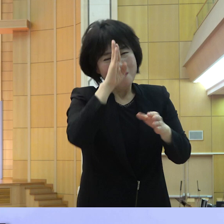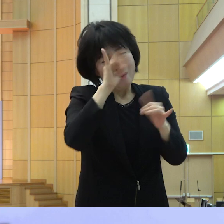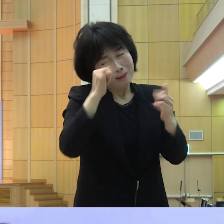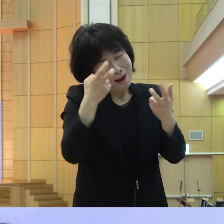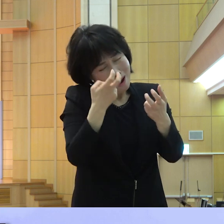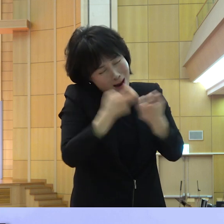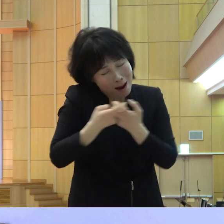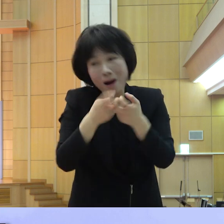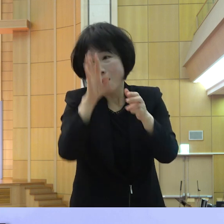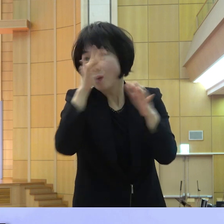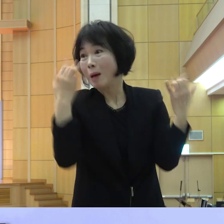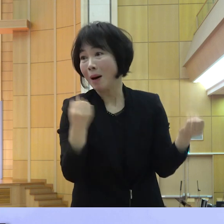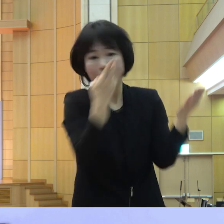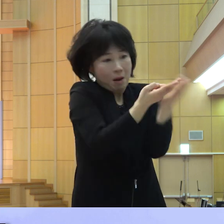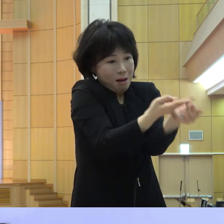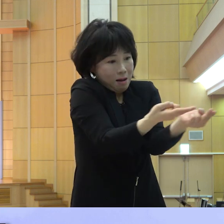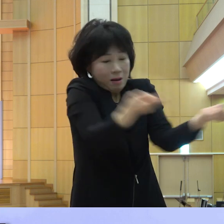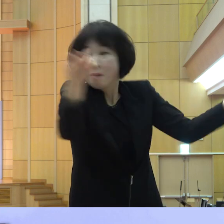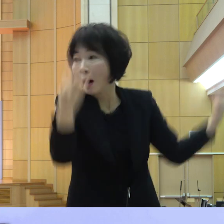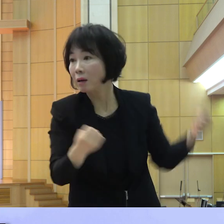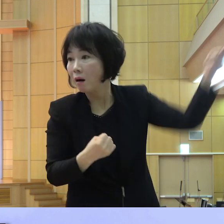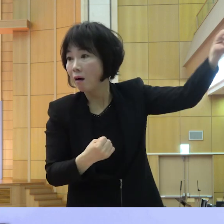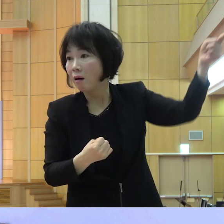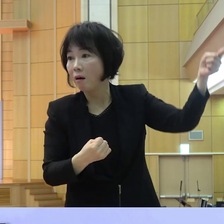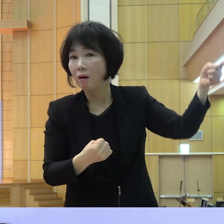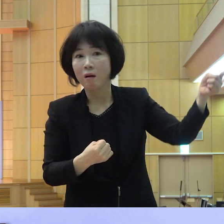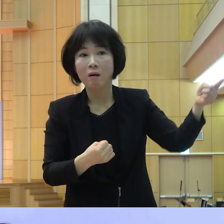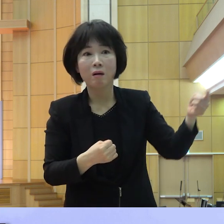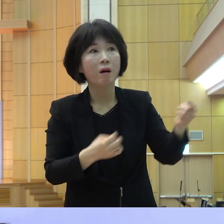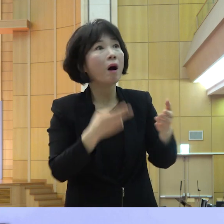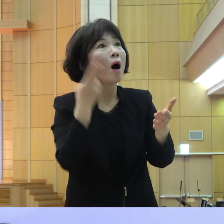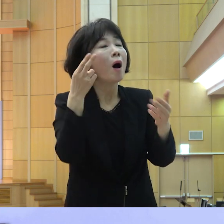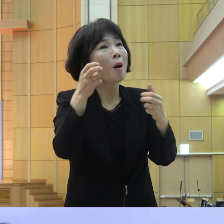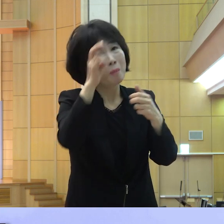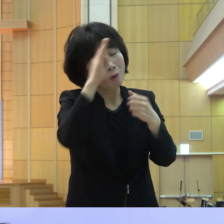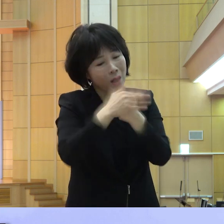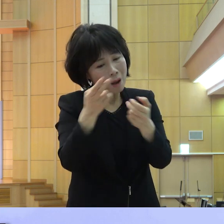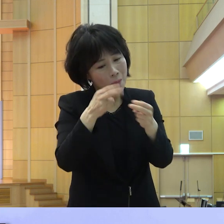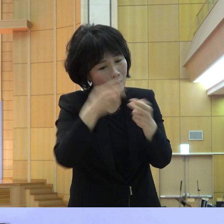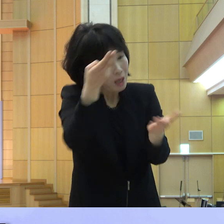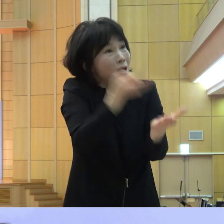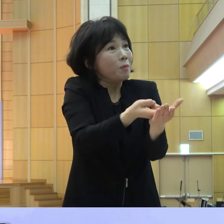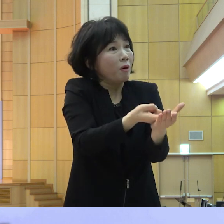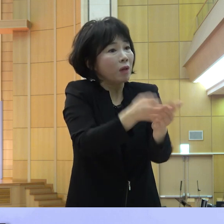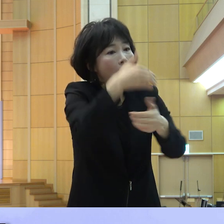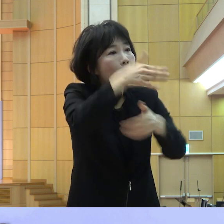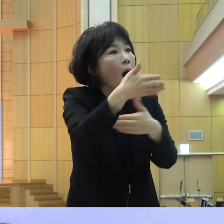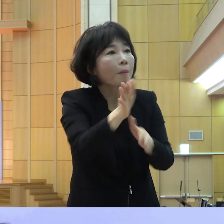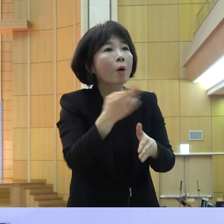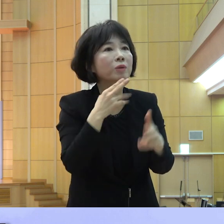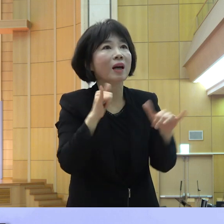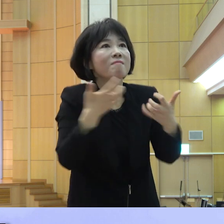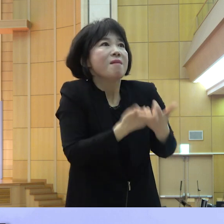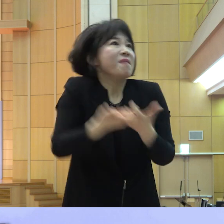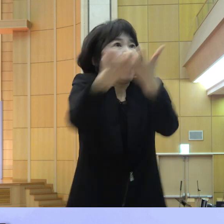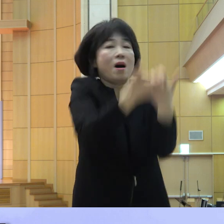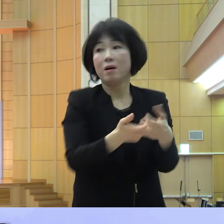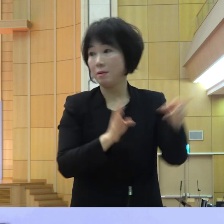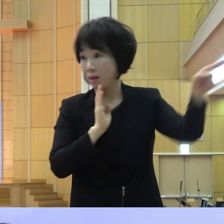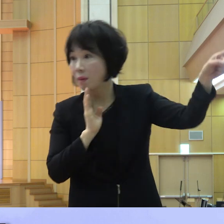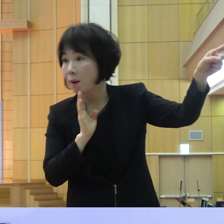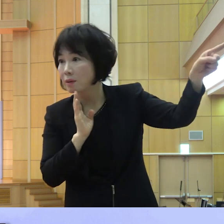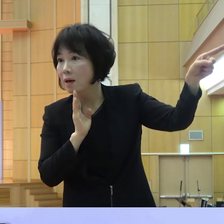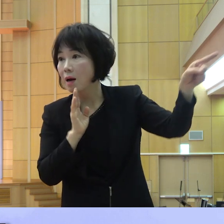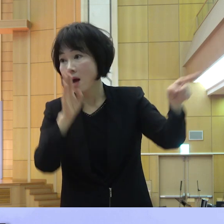때로는 교인들이 와서 병원에 입원해야 되는데 입원실도 없고 예약을 하더라도 지금 당장